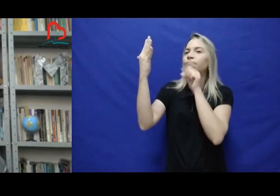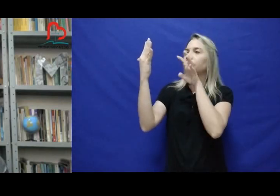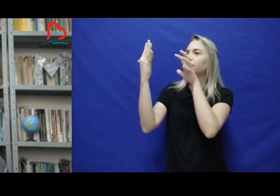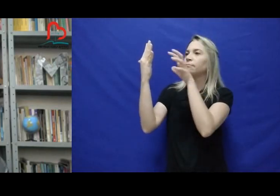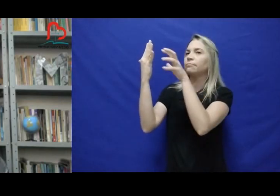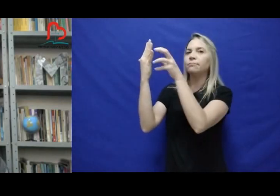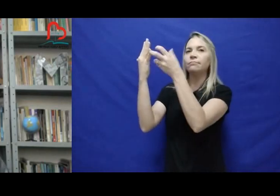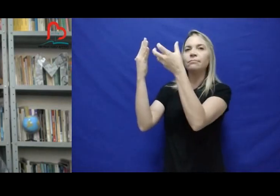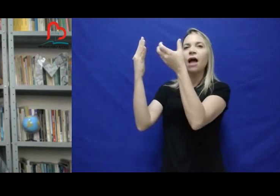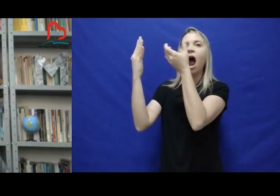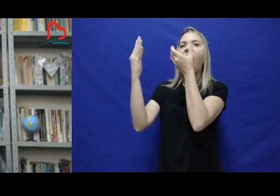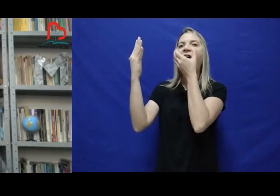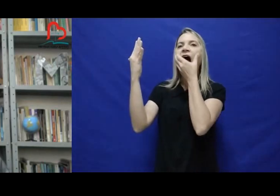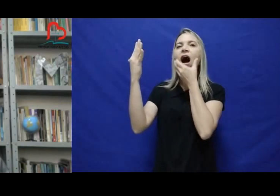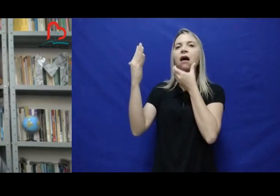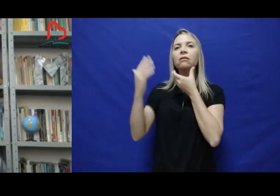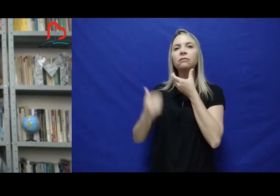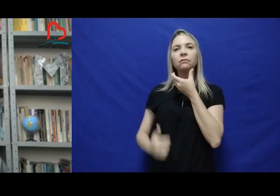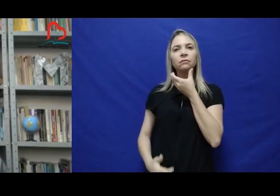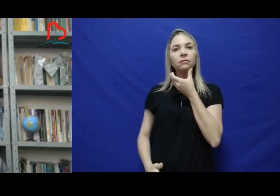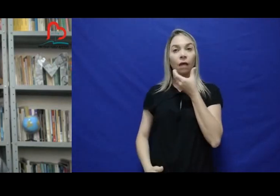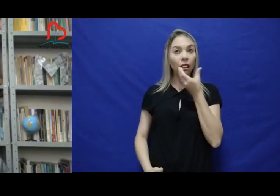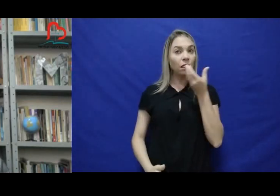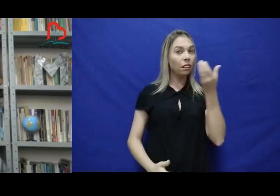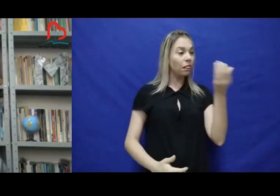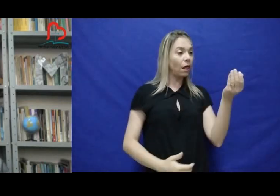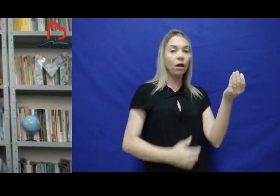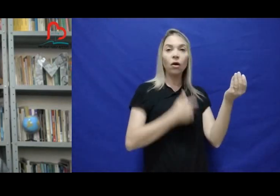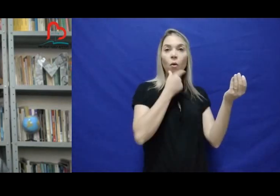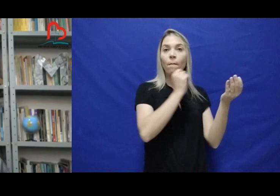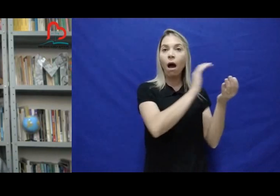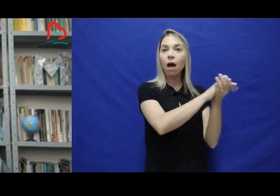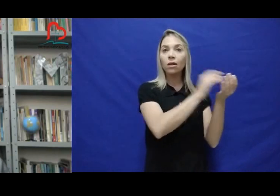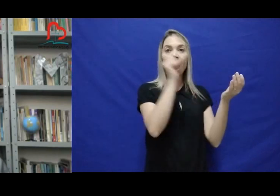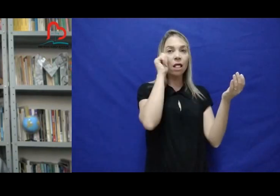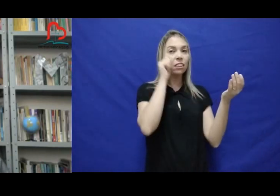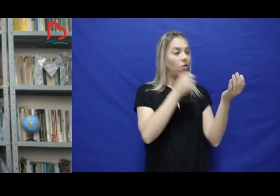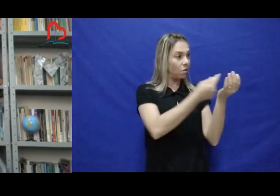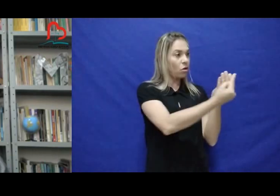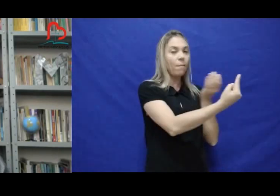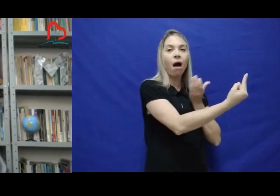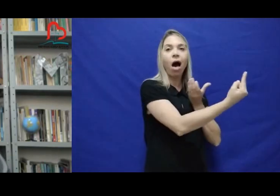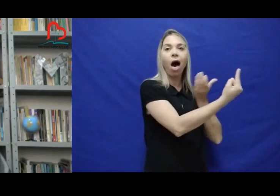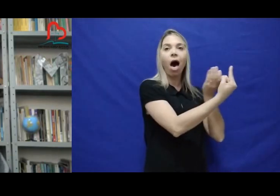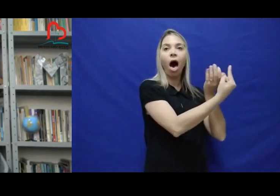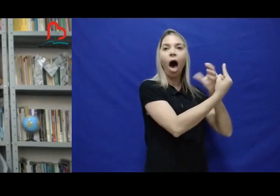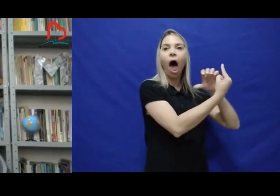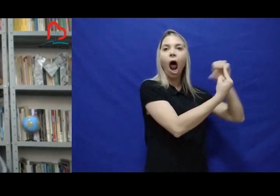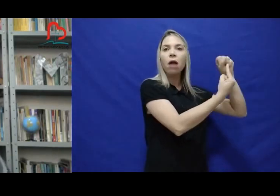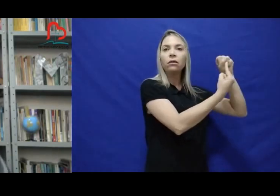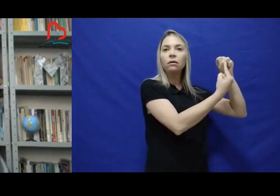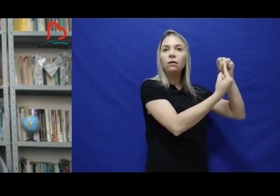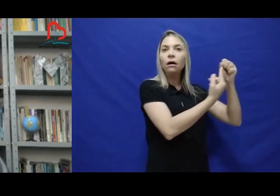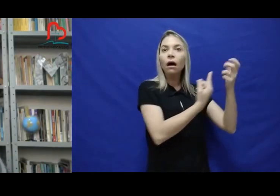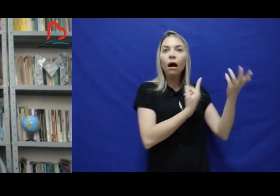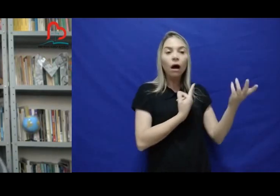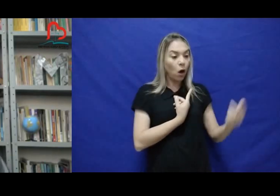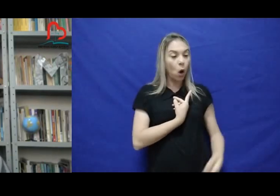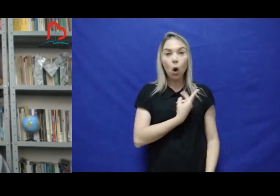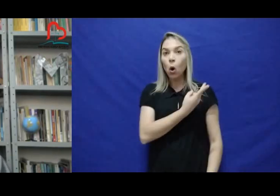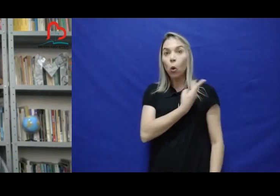dar entendimento. Tomou-lhe do fruto e comeu, e deu também ao marido, e ele comeu. Eva e